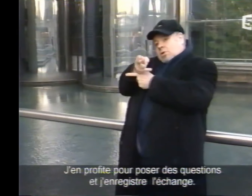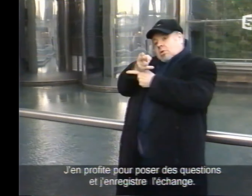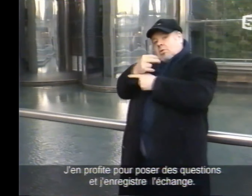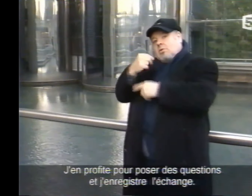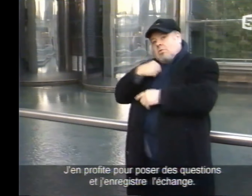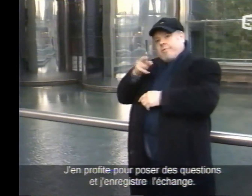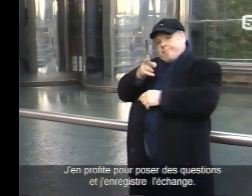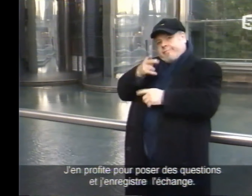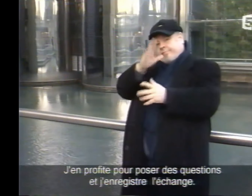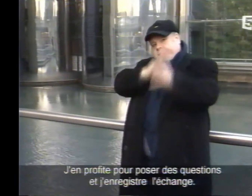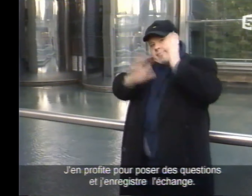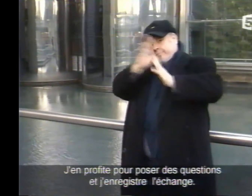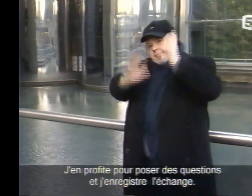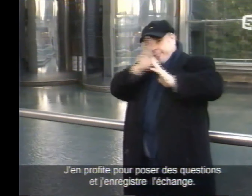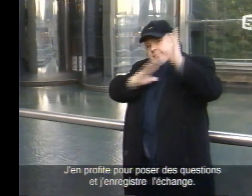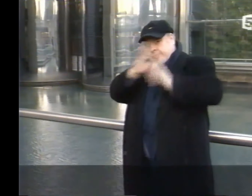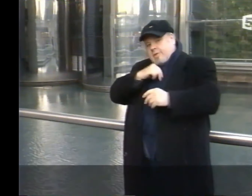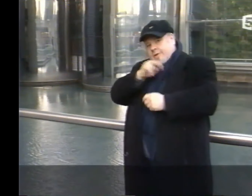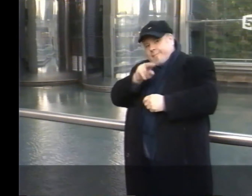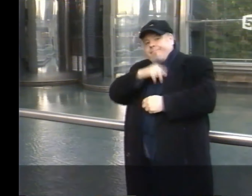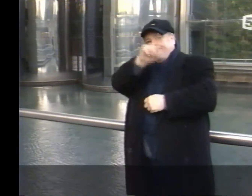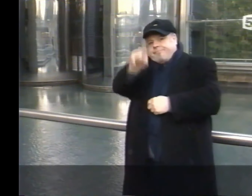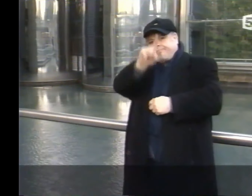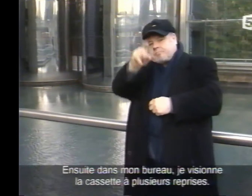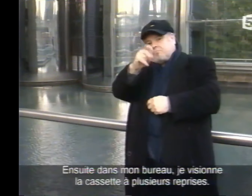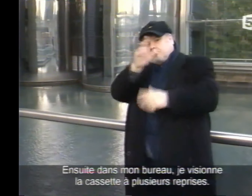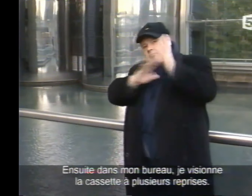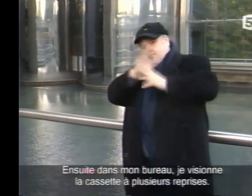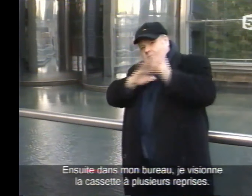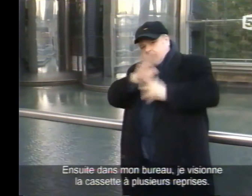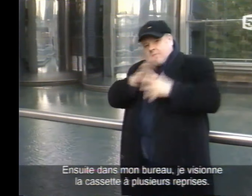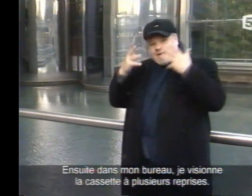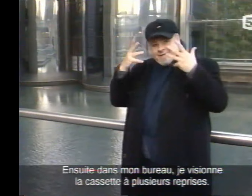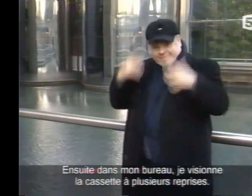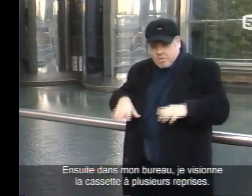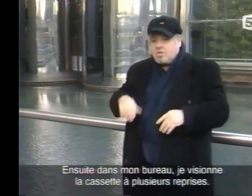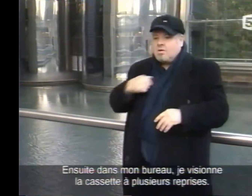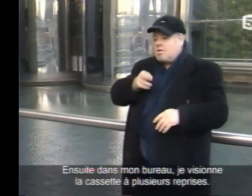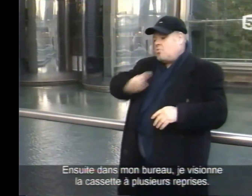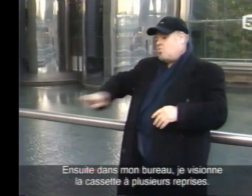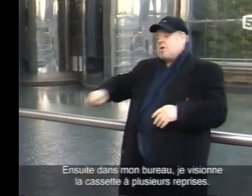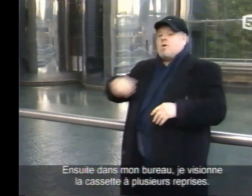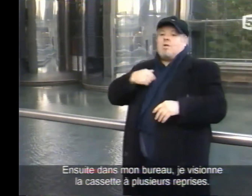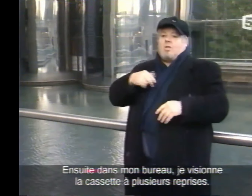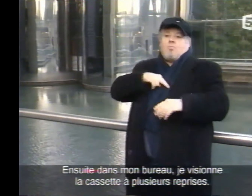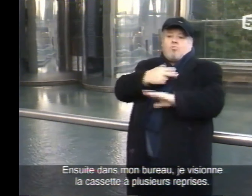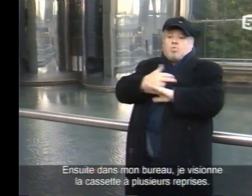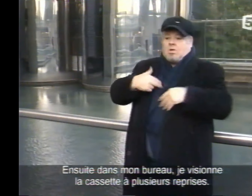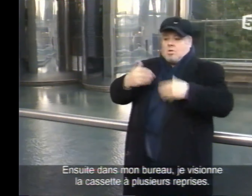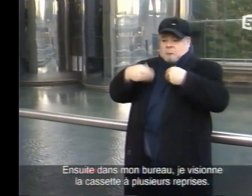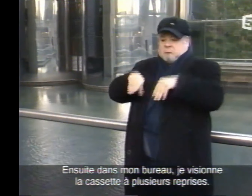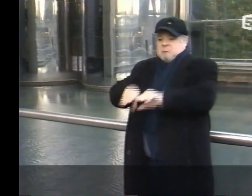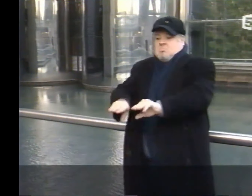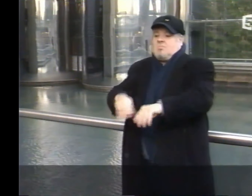aussi l'échange des questions et des réponses. Ensuite, dans mon bureau, je visionne la cassette à plusieurs reprises. Et